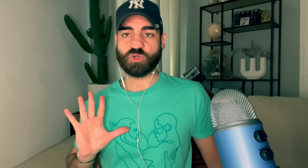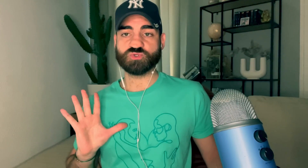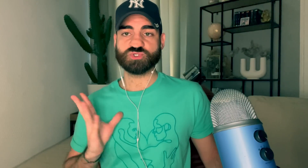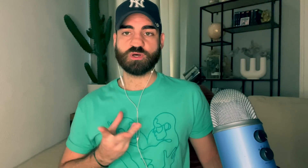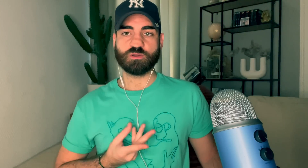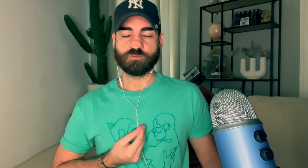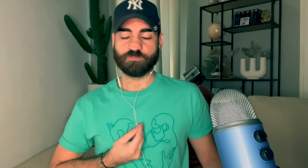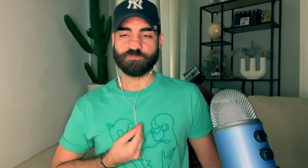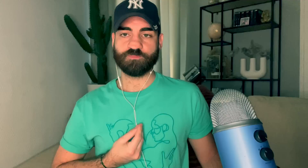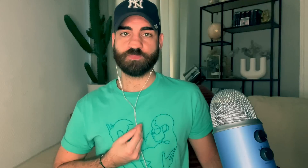Transgenre.